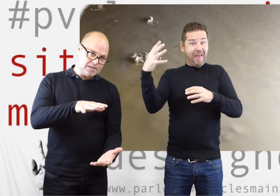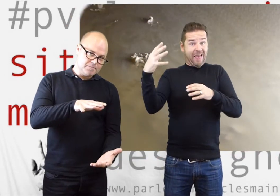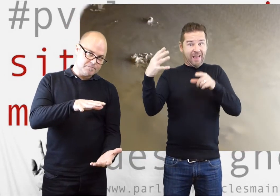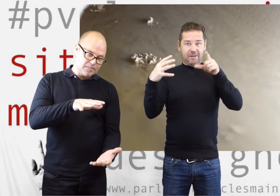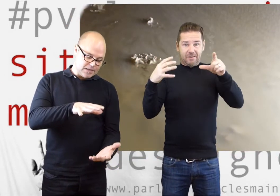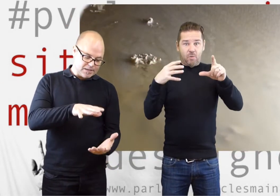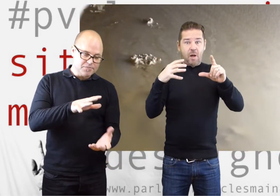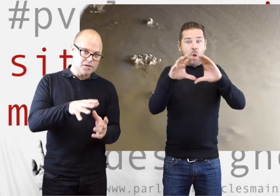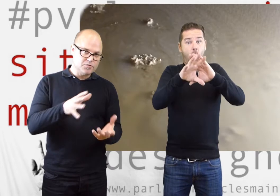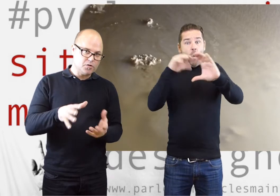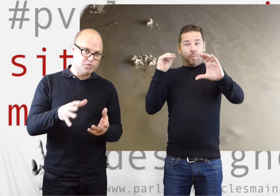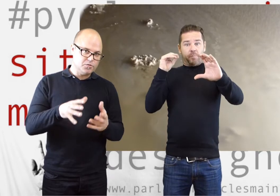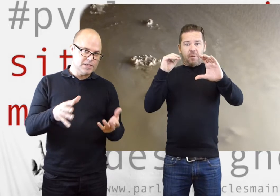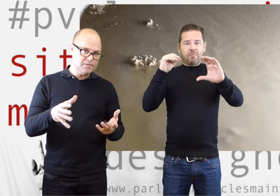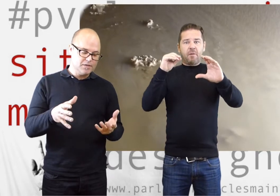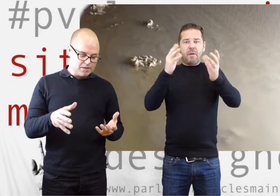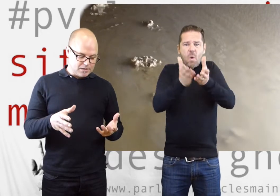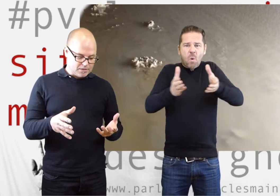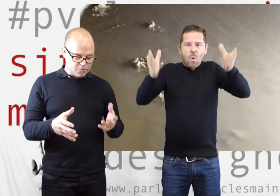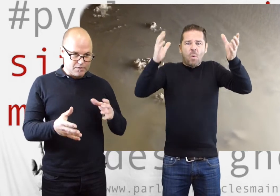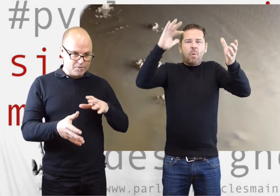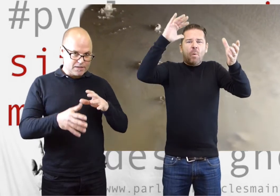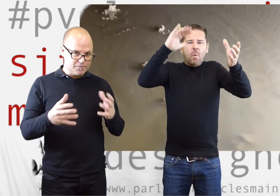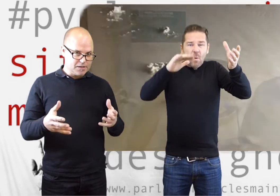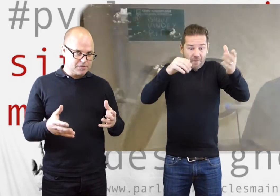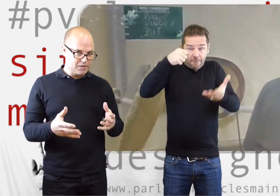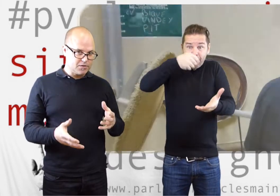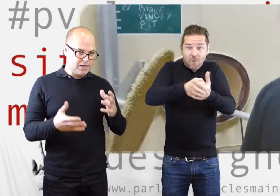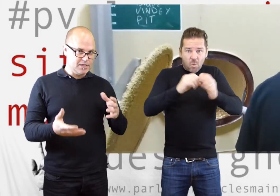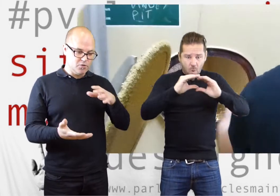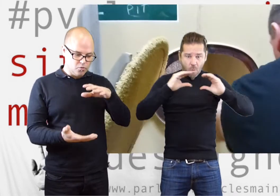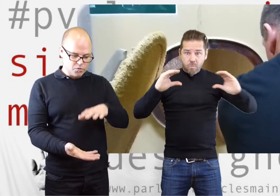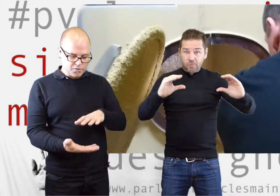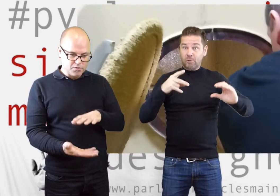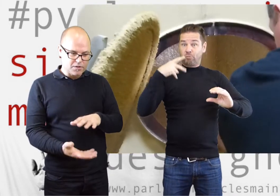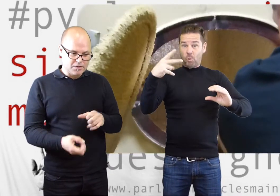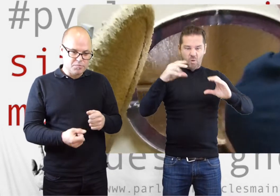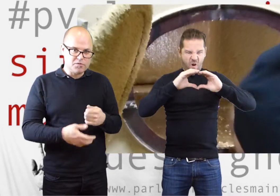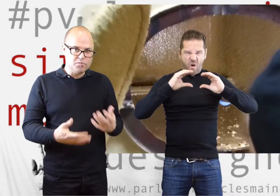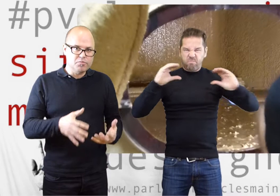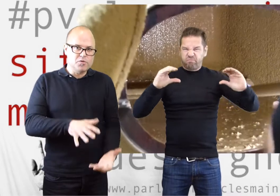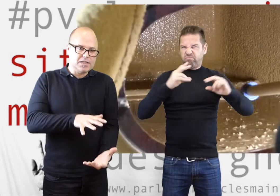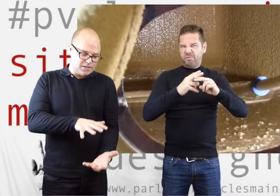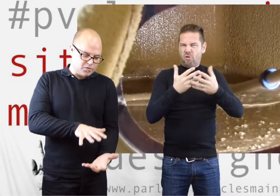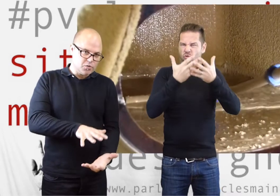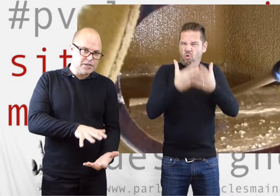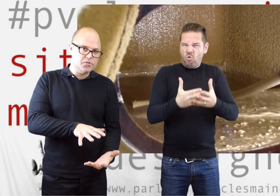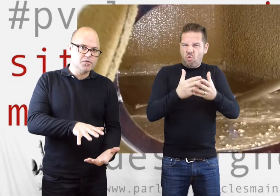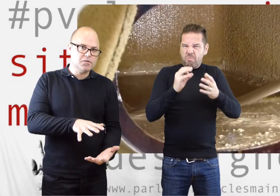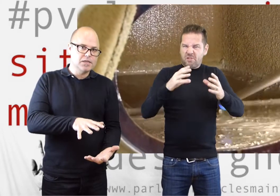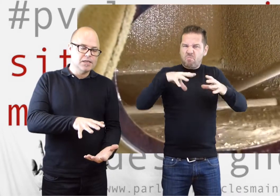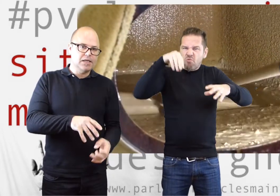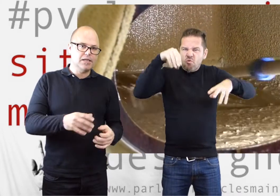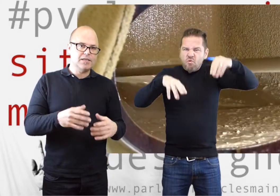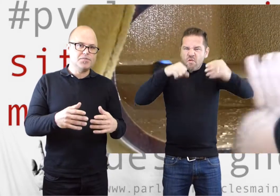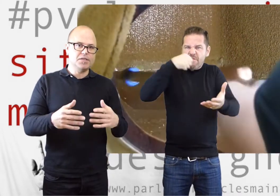trouver la lie. Il y a différentes sortes de lies. On fait la différence entre la lie lourde, donc une espèce de boue qui reste collée au